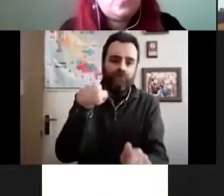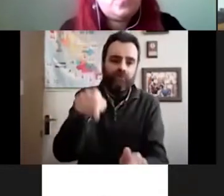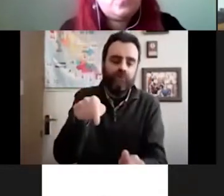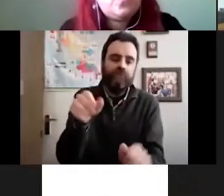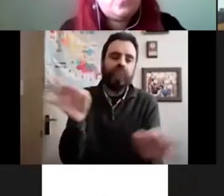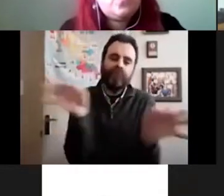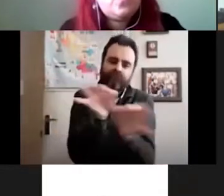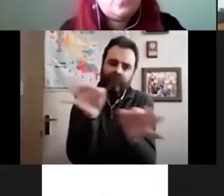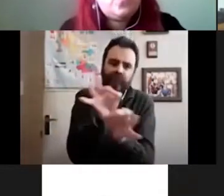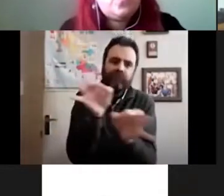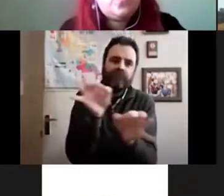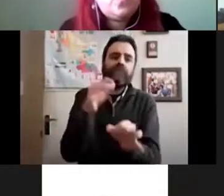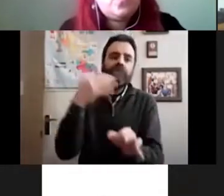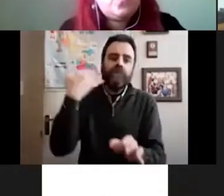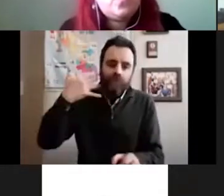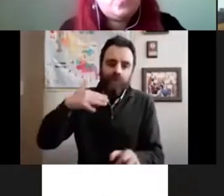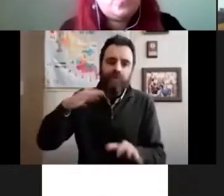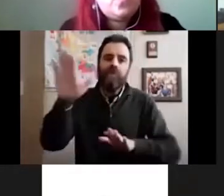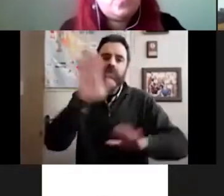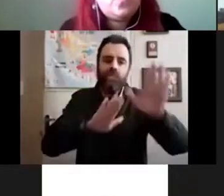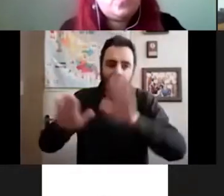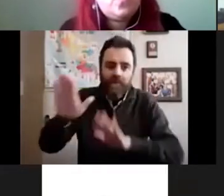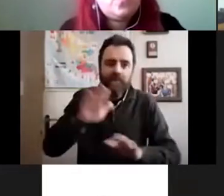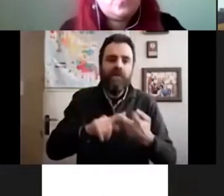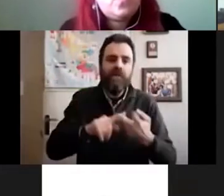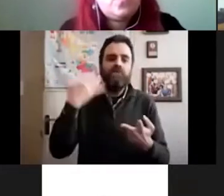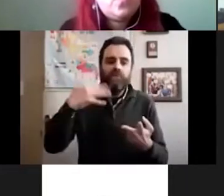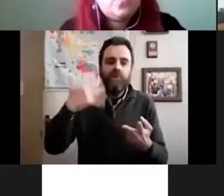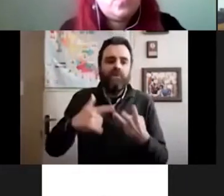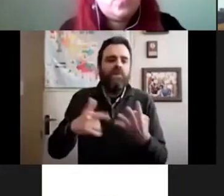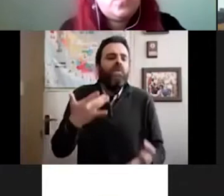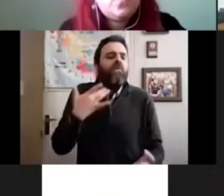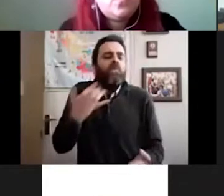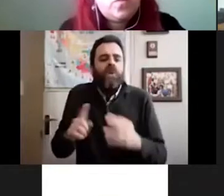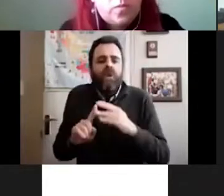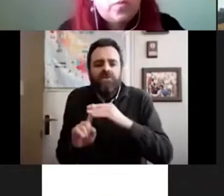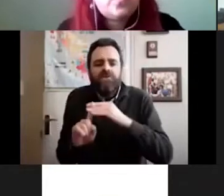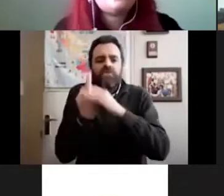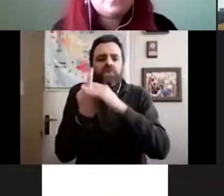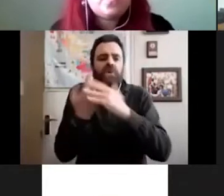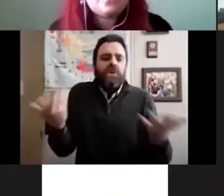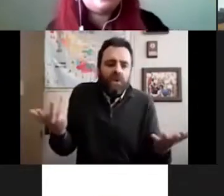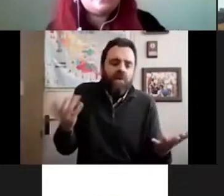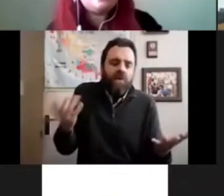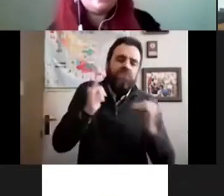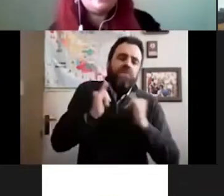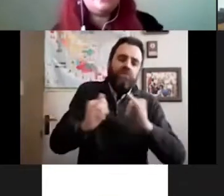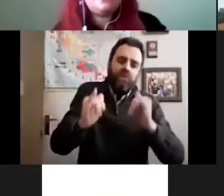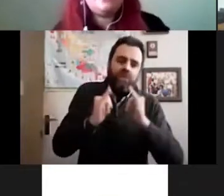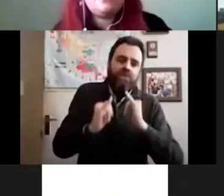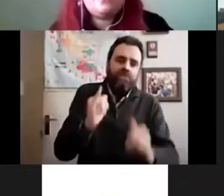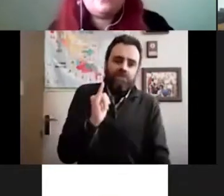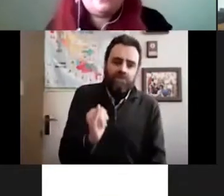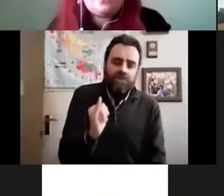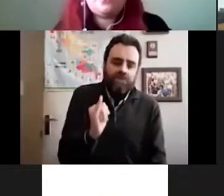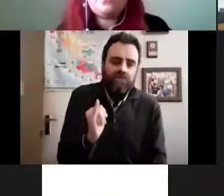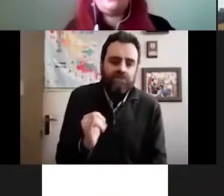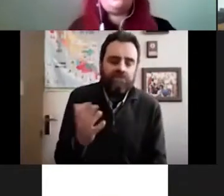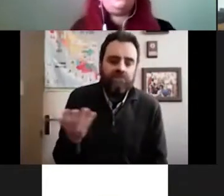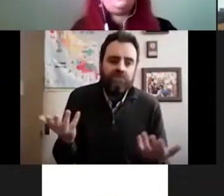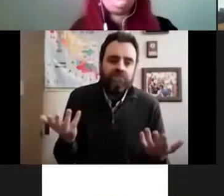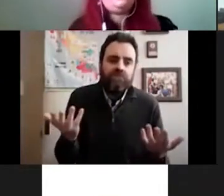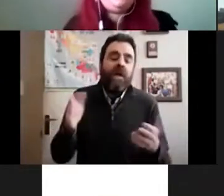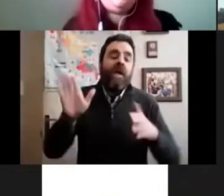un diálogo en torno a este tema, de manera más cercana. Ellos le iban explicando la importancia de cuidarse, cómo inició